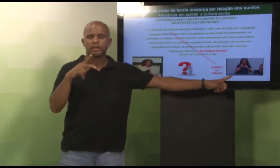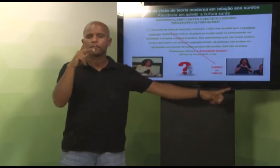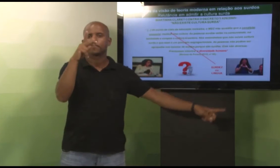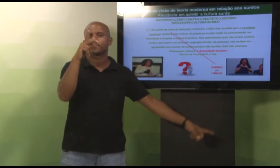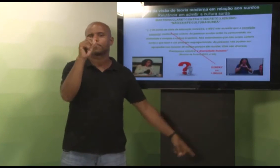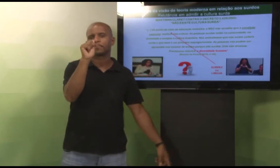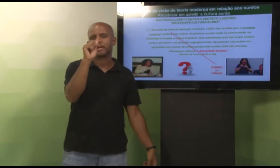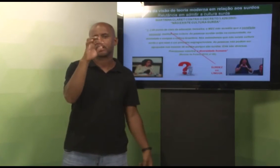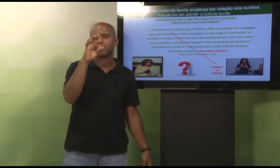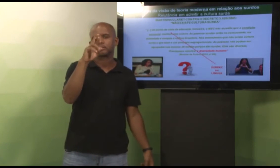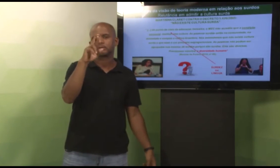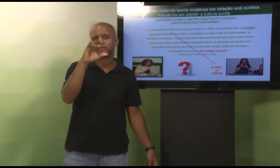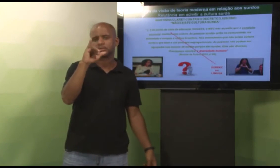Mas temos aqui uma surda,